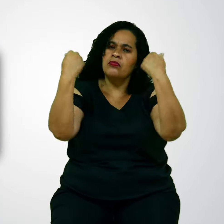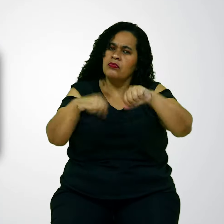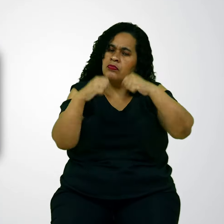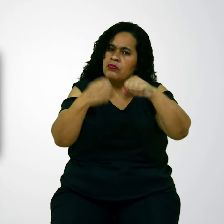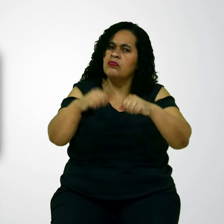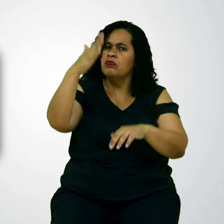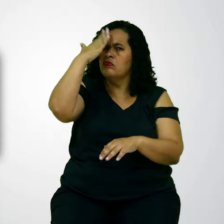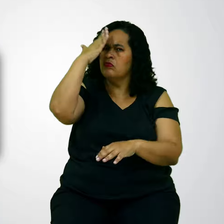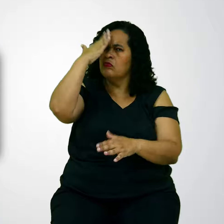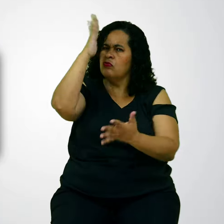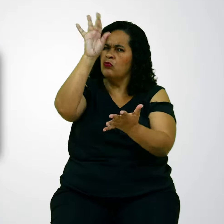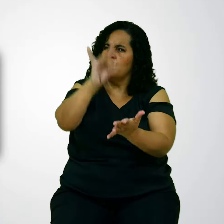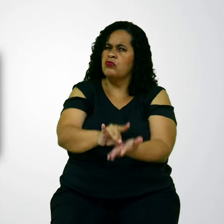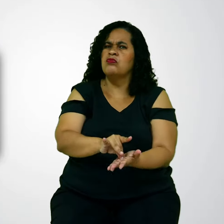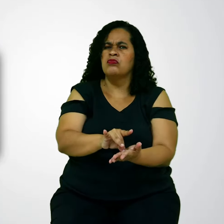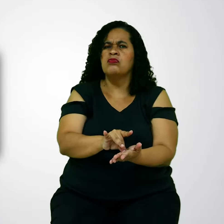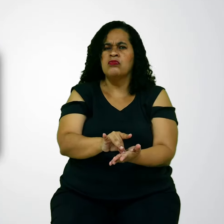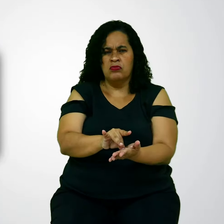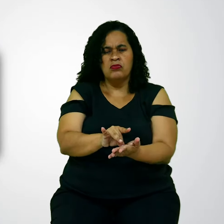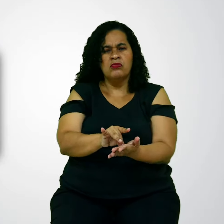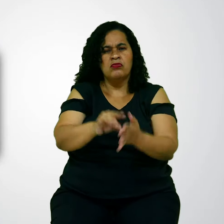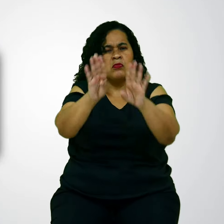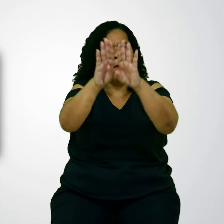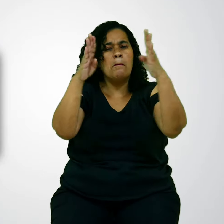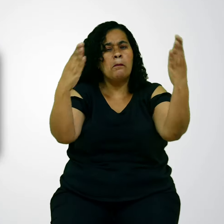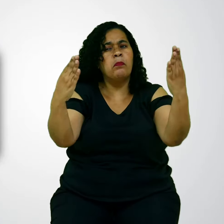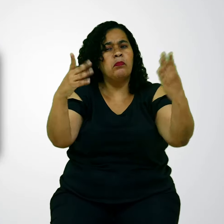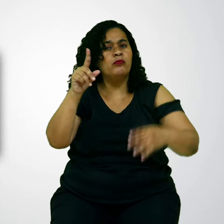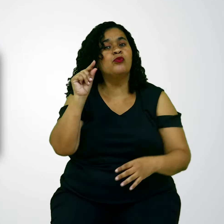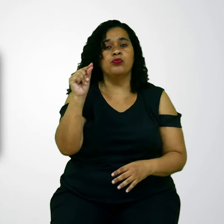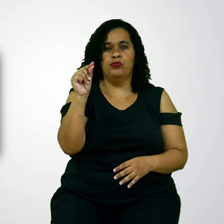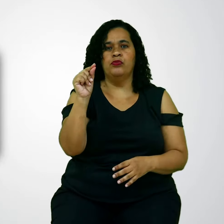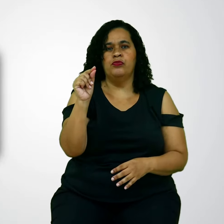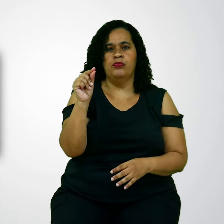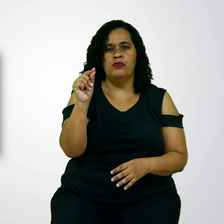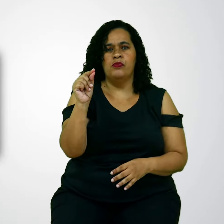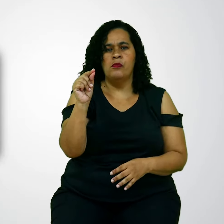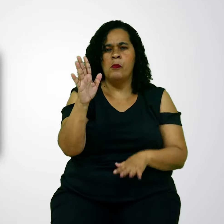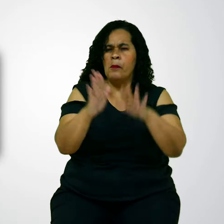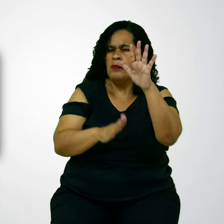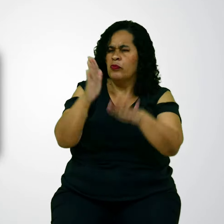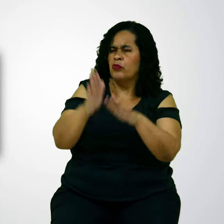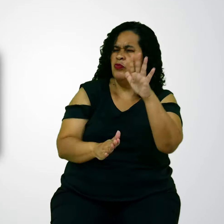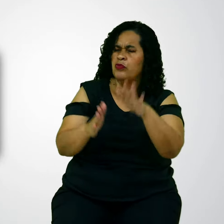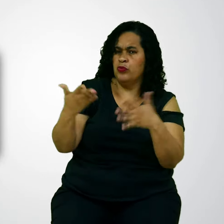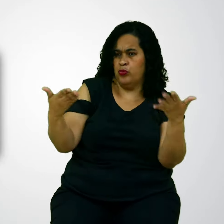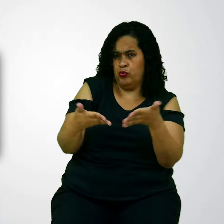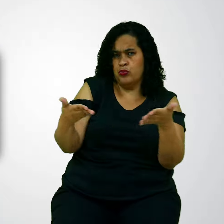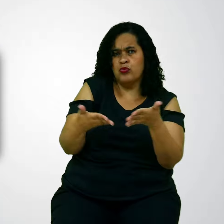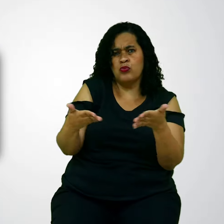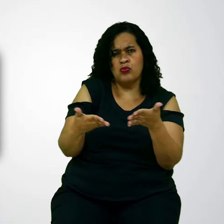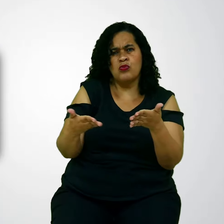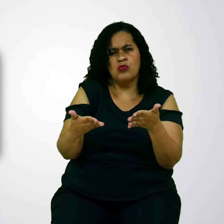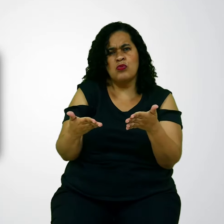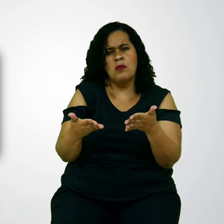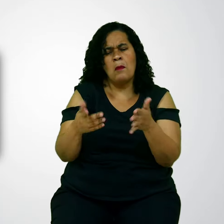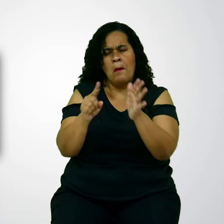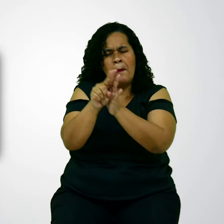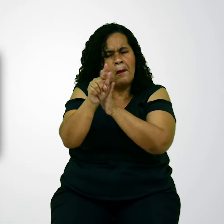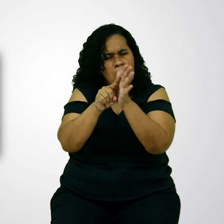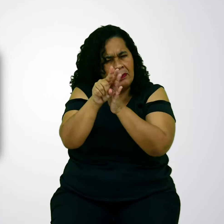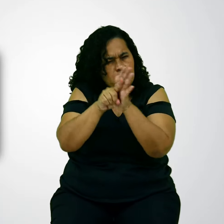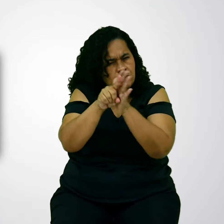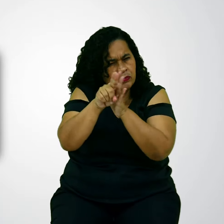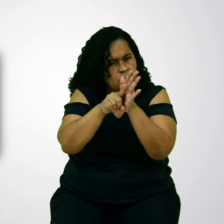a sua missão, o que ela está fazendo aqui. O grande drama hoje, tem uma pesquisa no